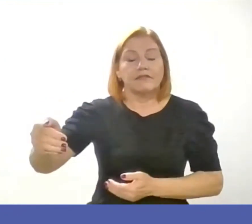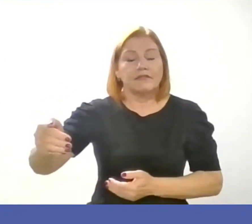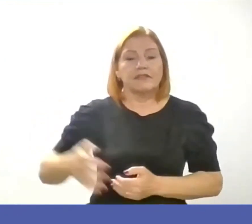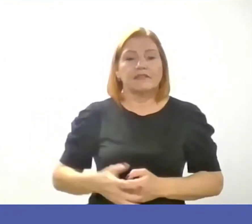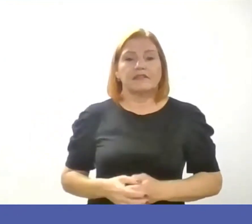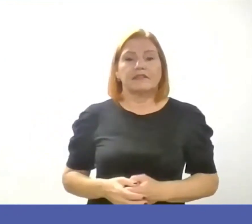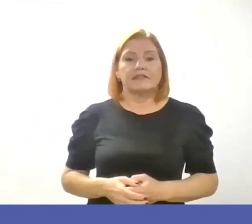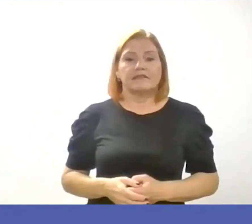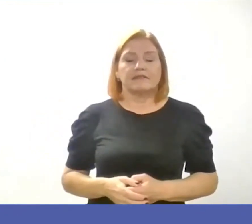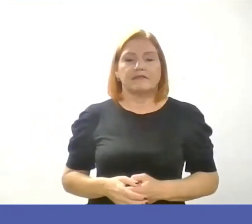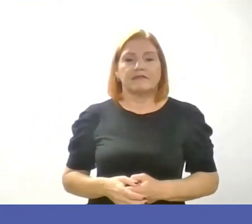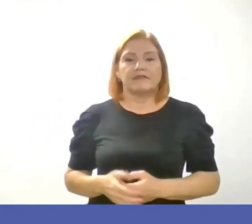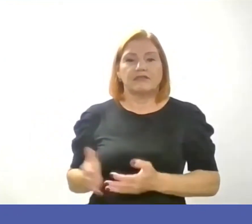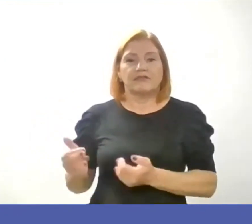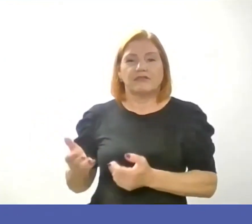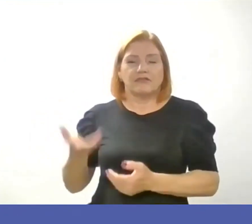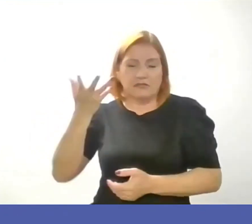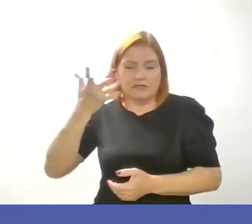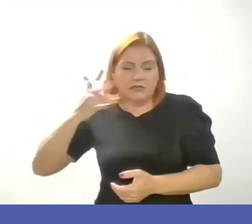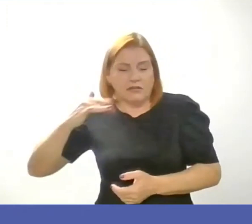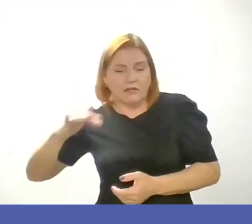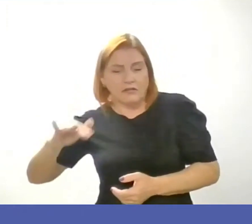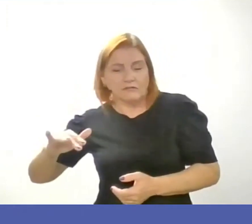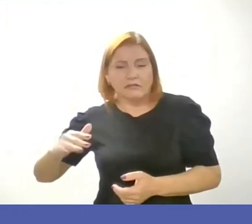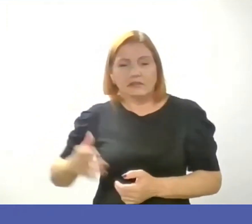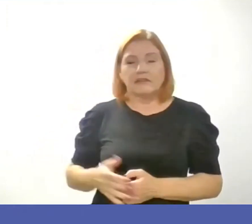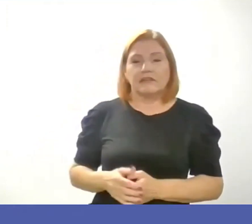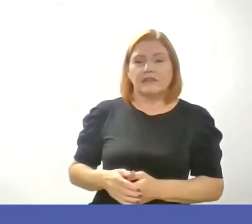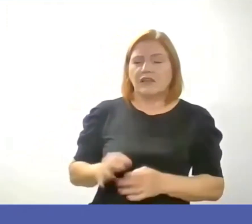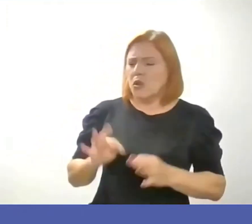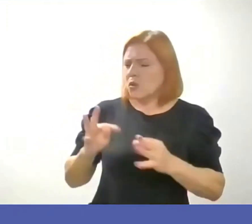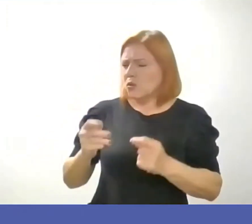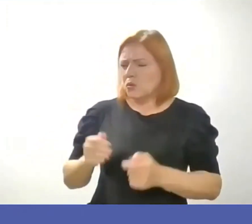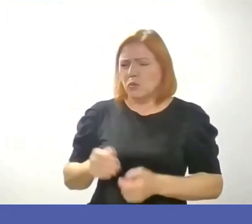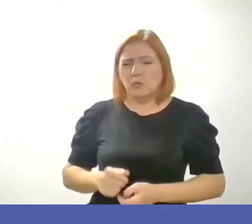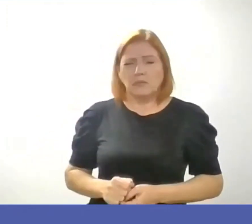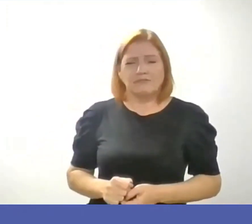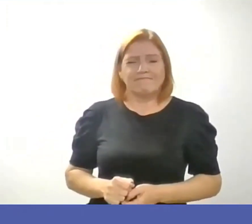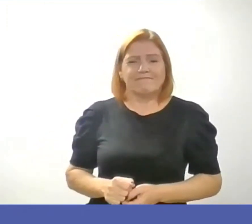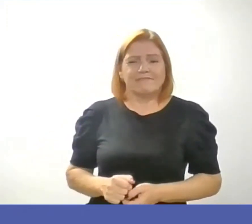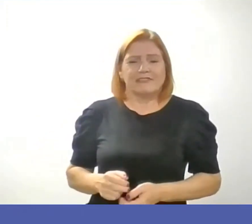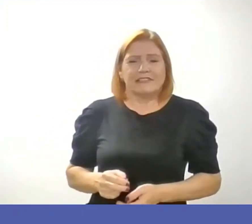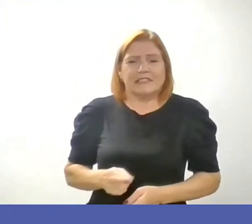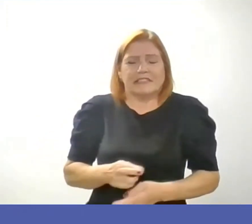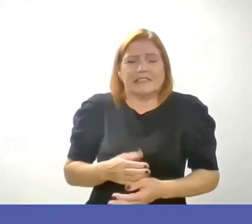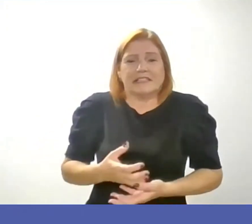Jovens, adolescentes, crianças estão cheios de encargo para pregar o Evangelho.